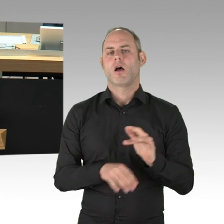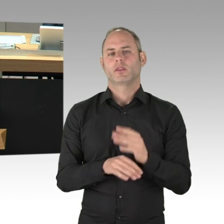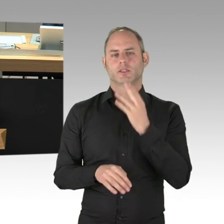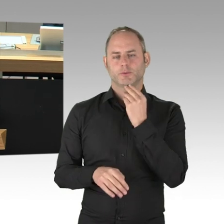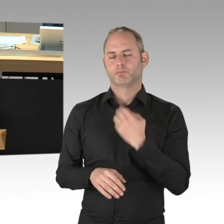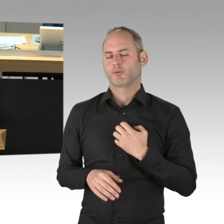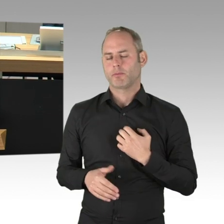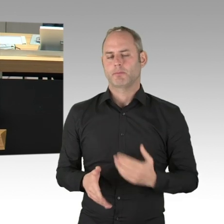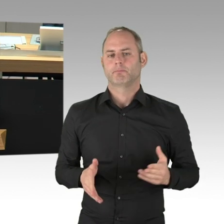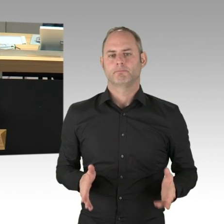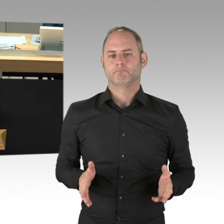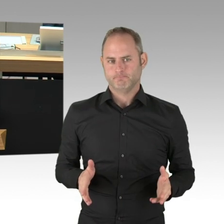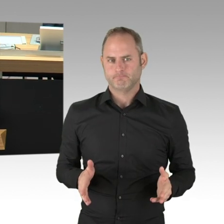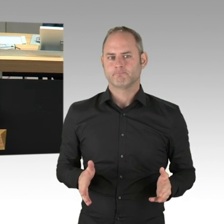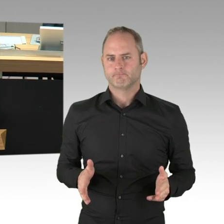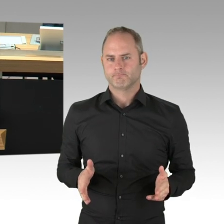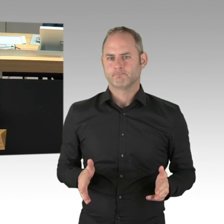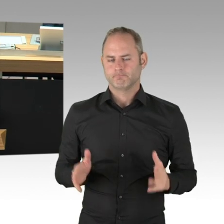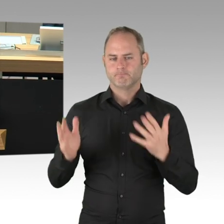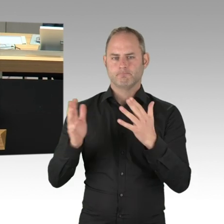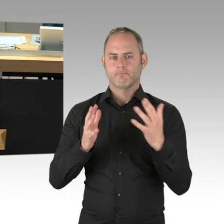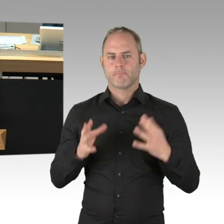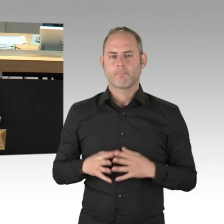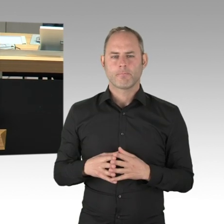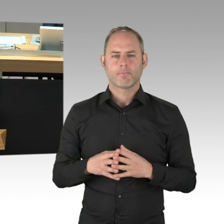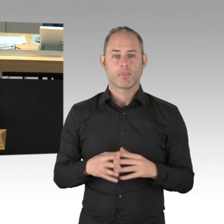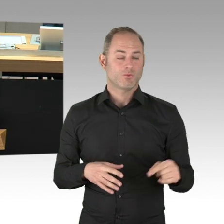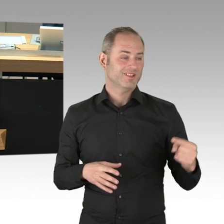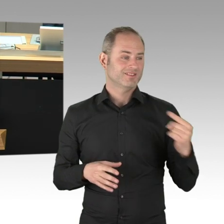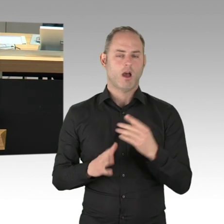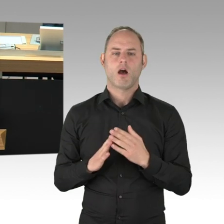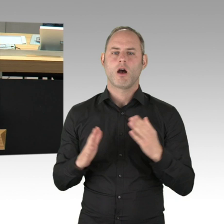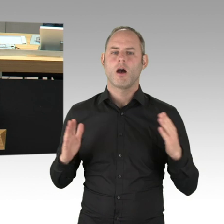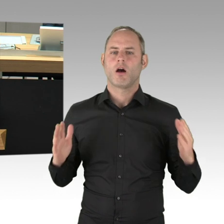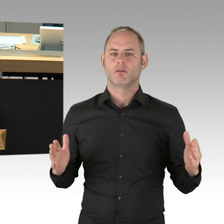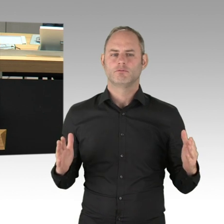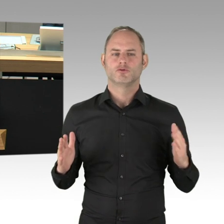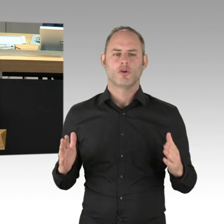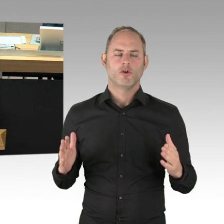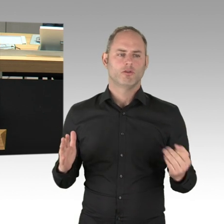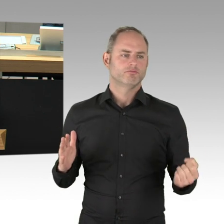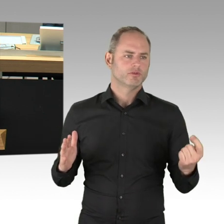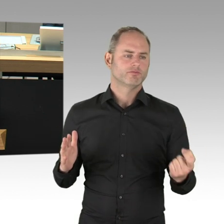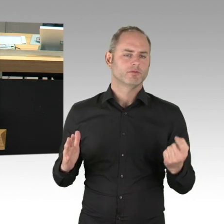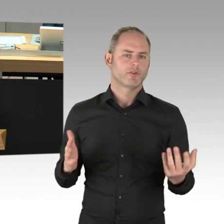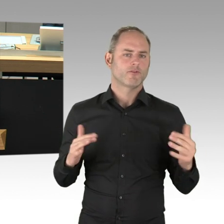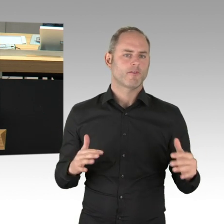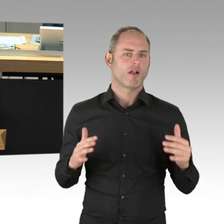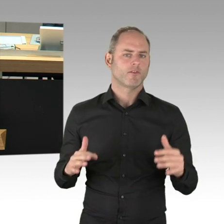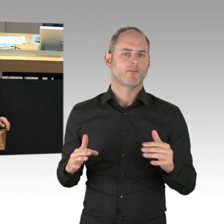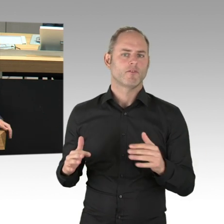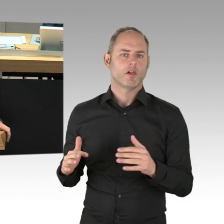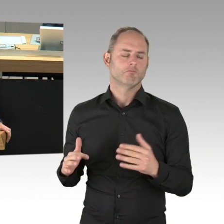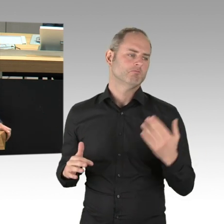U2 Richtung Pankow. Ein angetrunkener Mann stieg in den Wagen ein und stolperte dabei über das Bein der Frau. Daraufhin beschimpfte er die Frau.